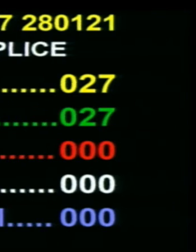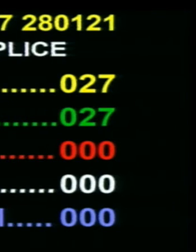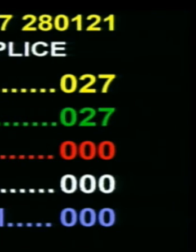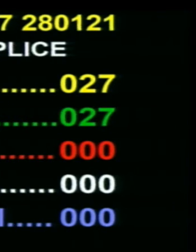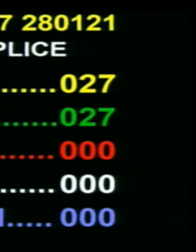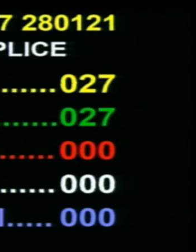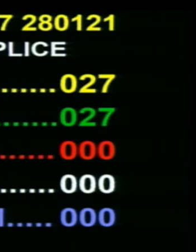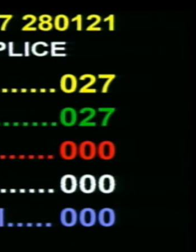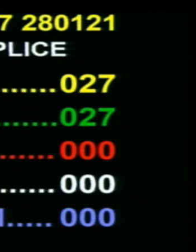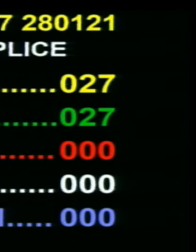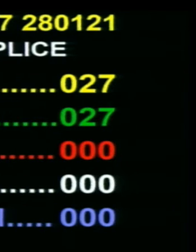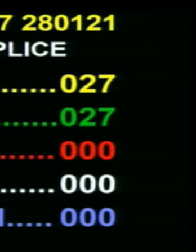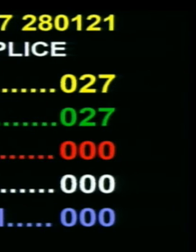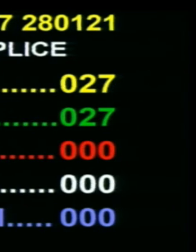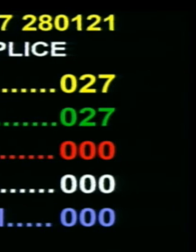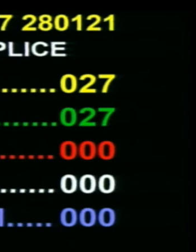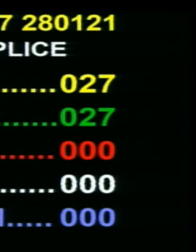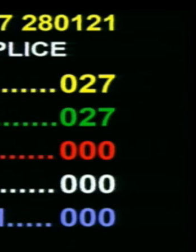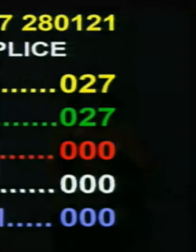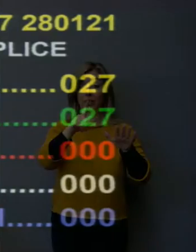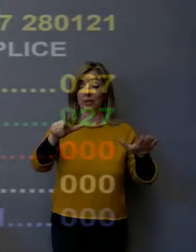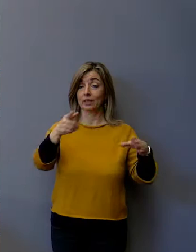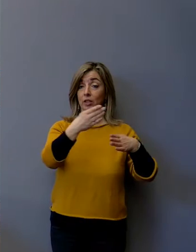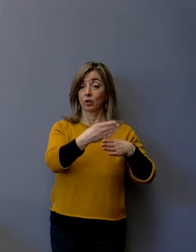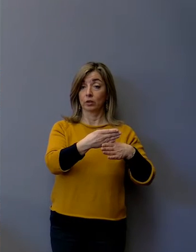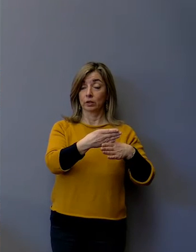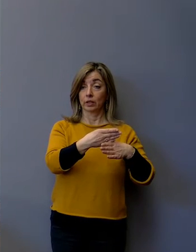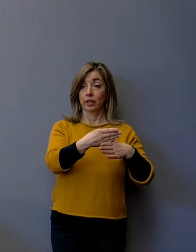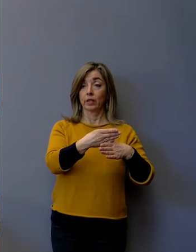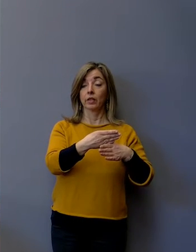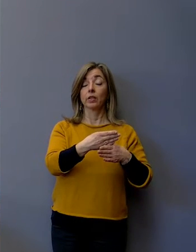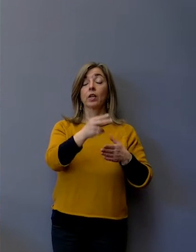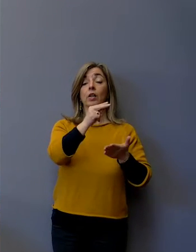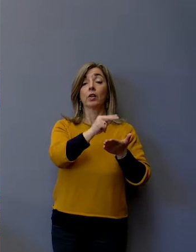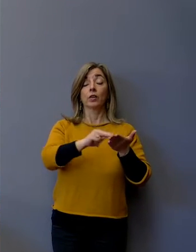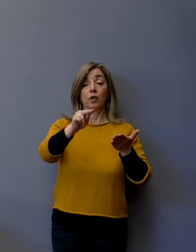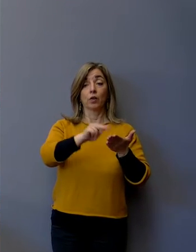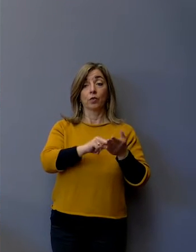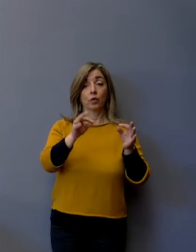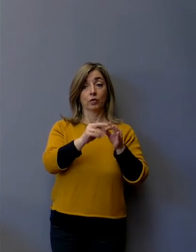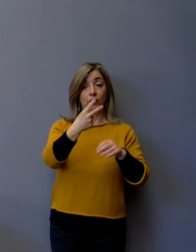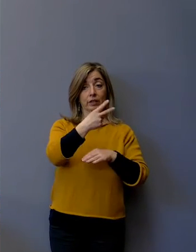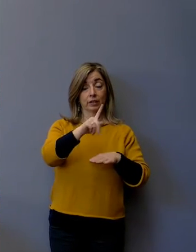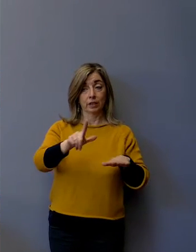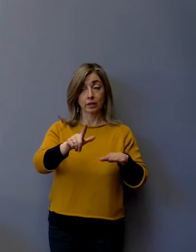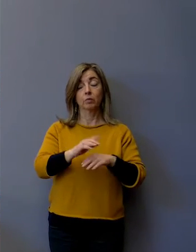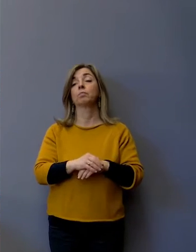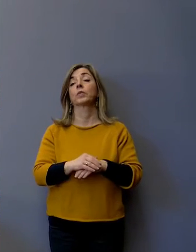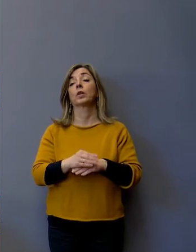allora in presenza 27 consiglieri presenti 27 voti favorevoli consiglieri avvenente